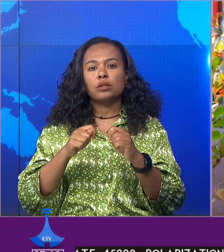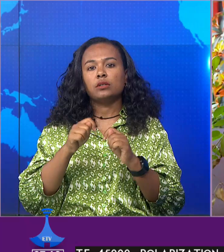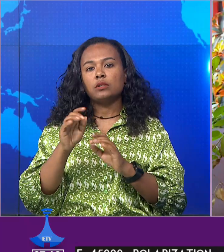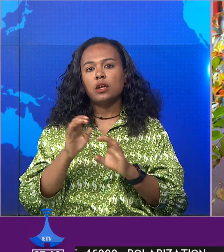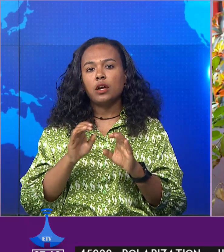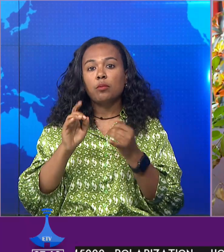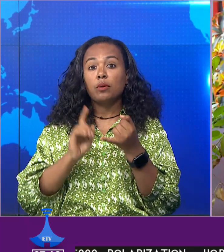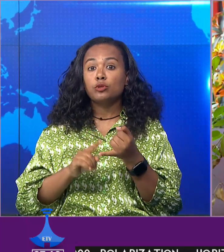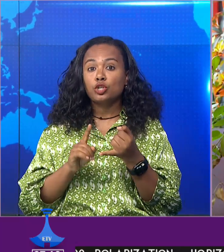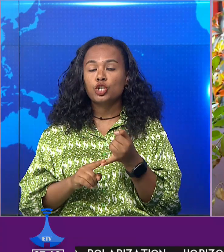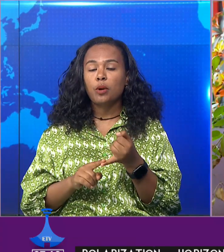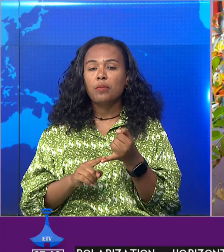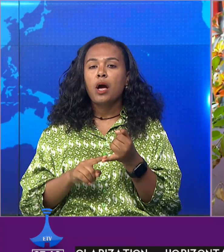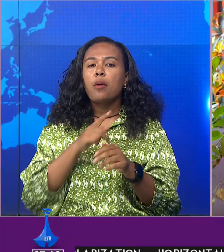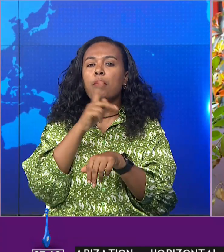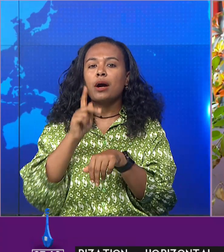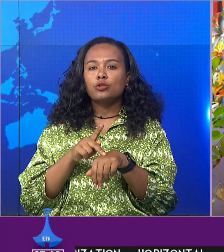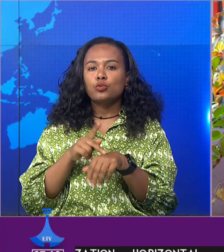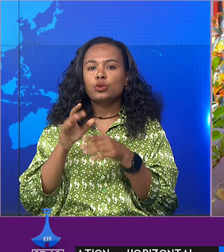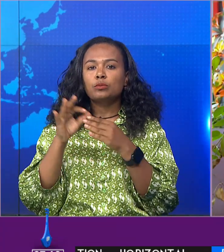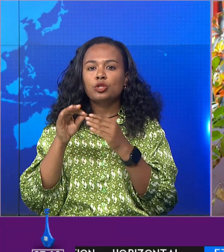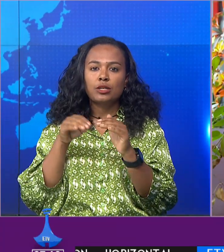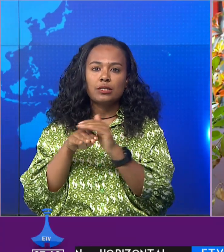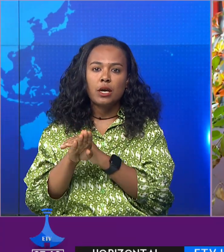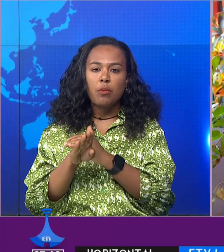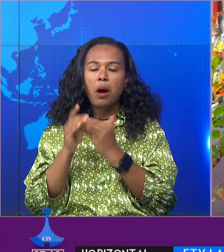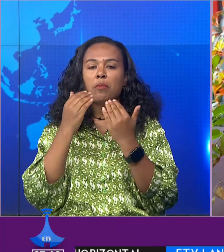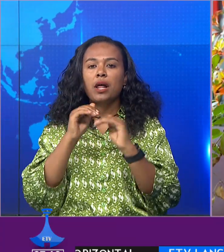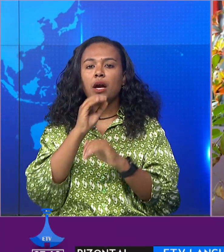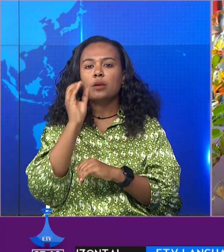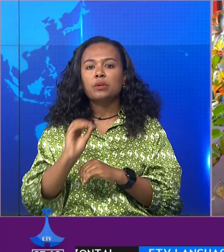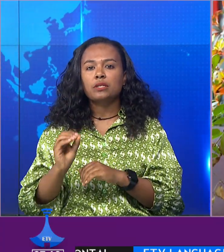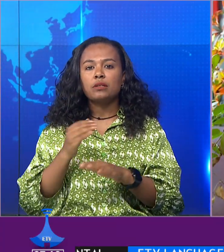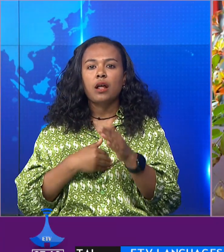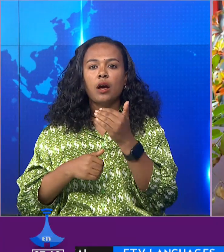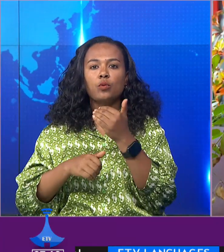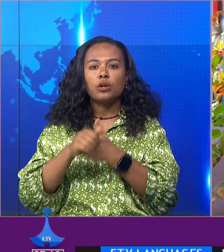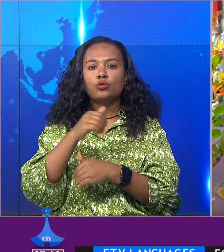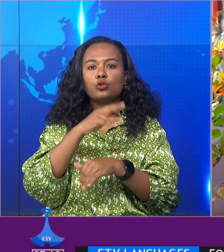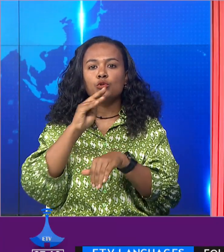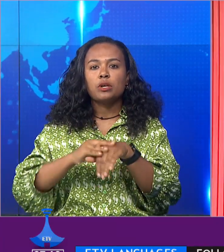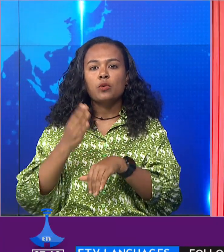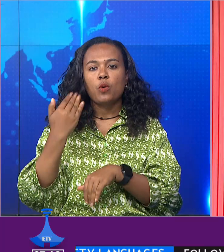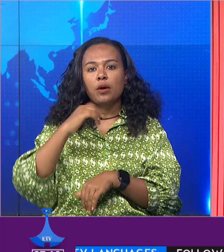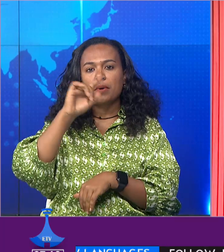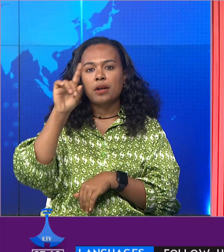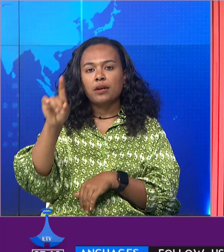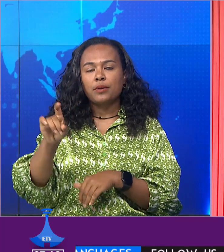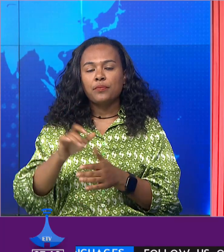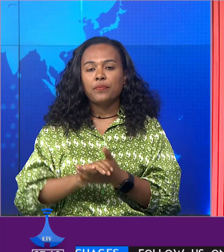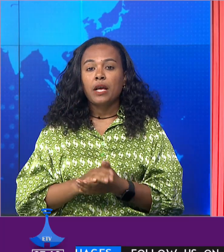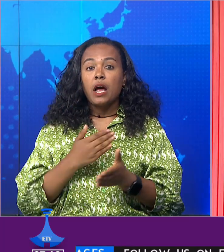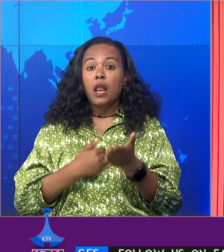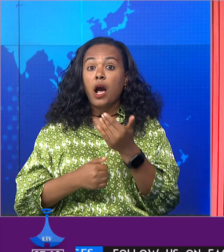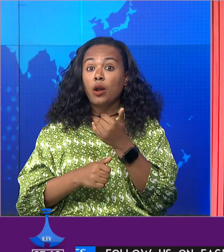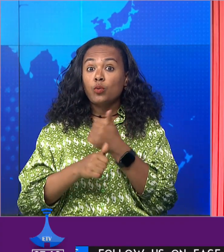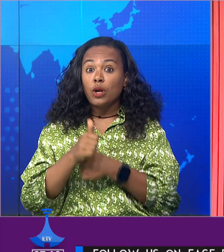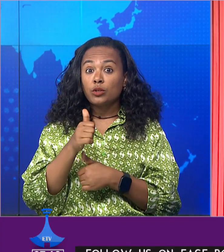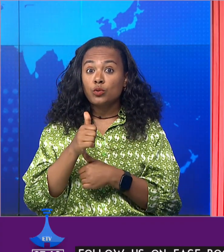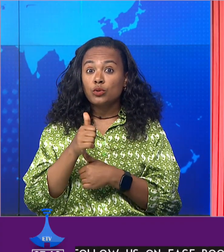እናደርጋለን። በመጨረሻም ፓርቲው ወደ ምርጫ ሲገባ ምን ያክል ፐርሰንት ለአካል ጉዳተኞች መድቦ ነበር? ለአካል